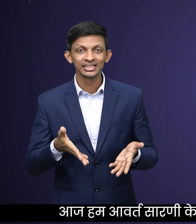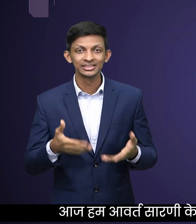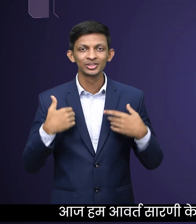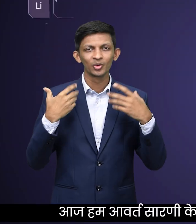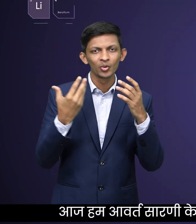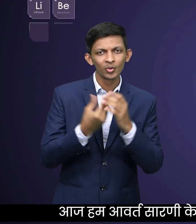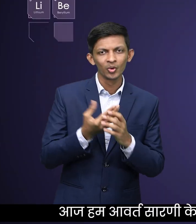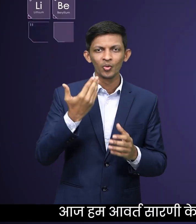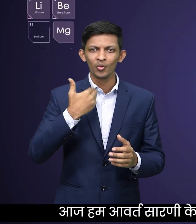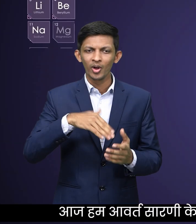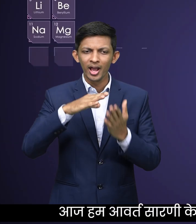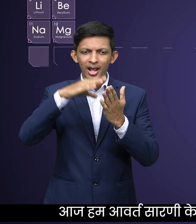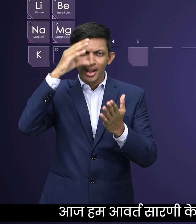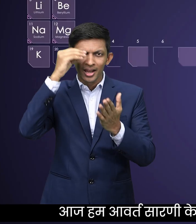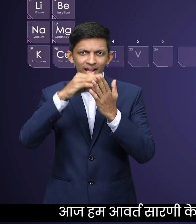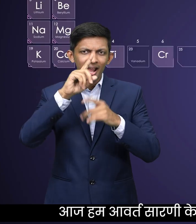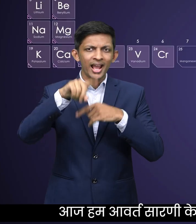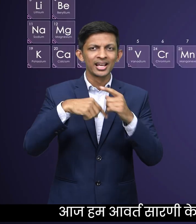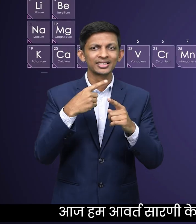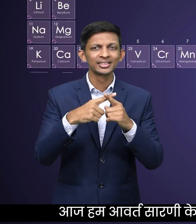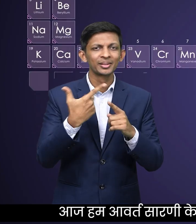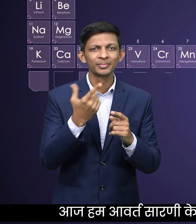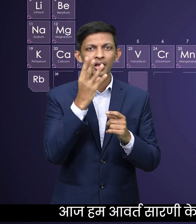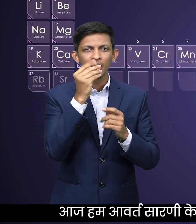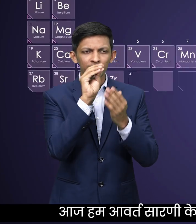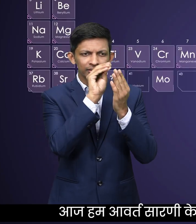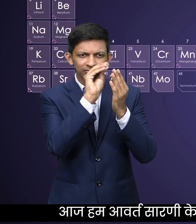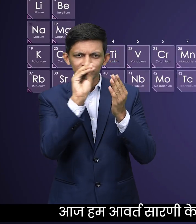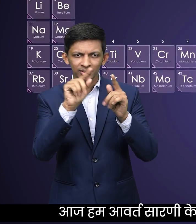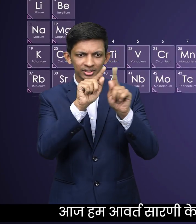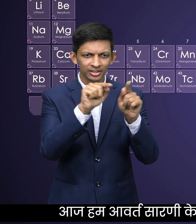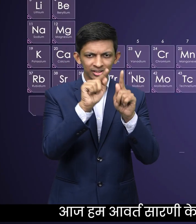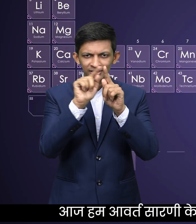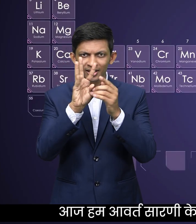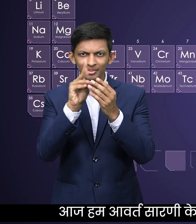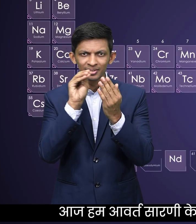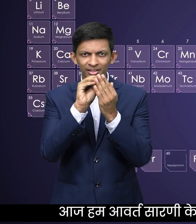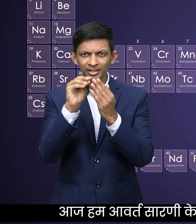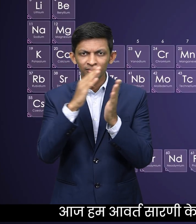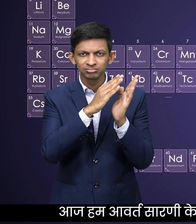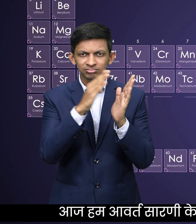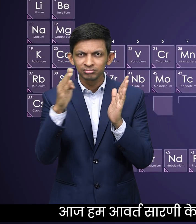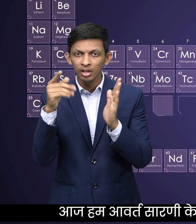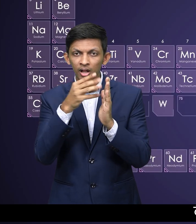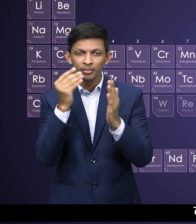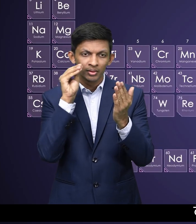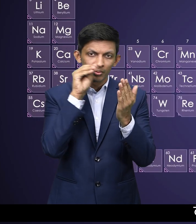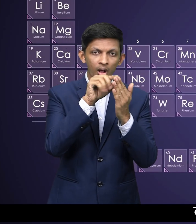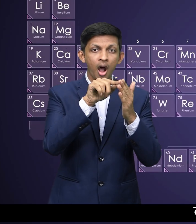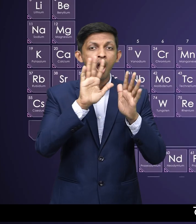आज हम आवर्त सारणी के आवर्त के बारे में सीखेंगे और यह जानेंगे कि वे कैसे